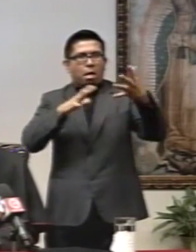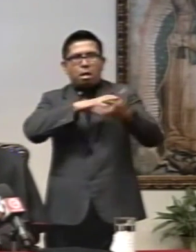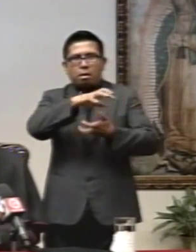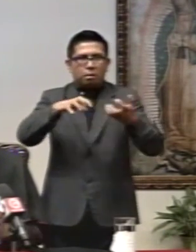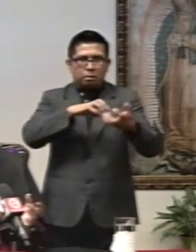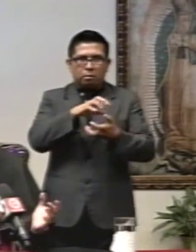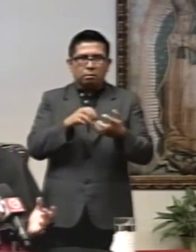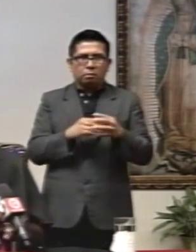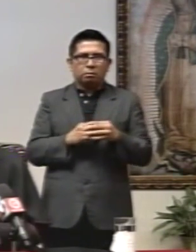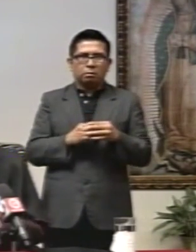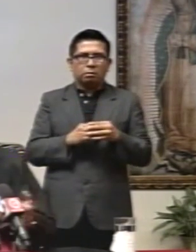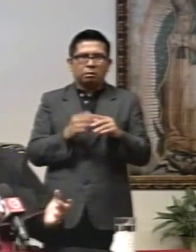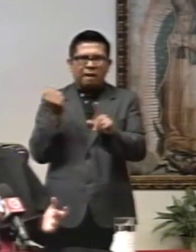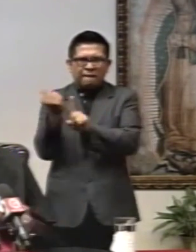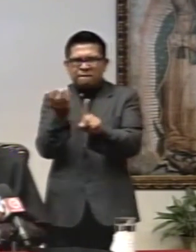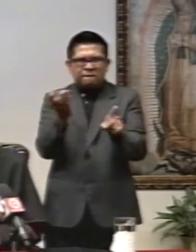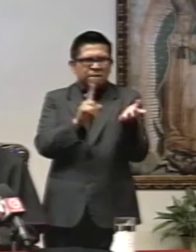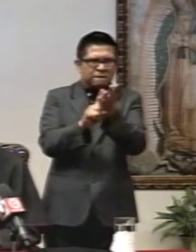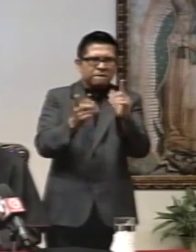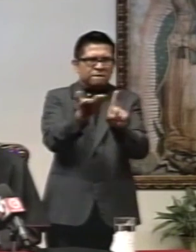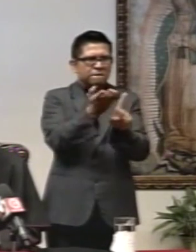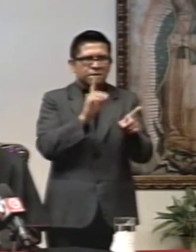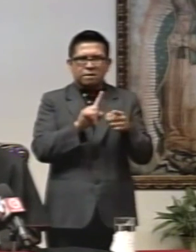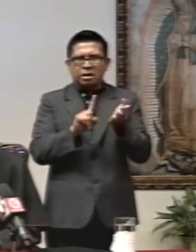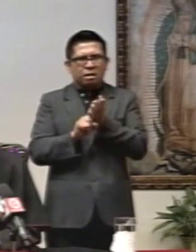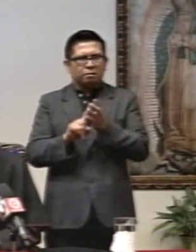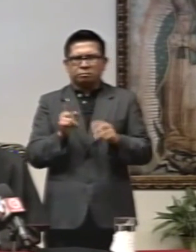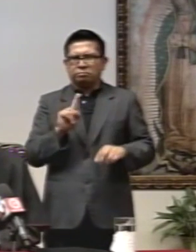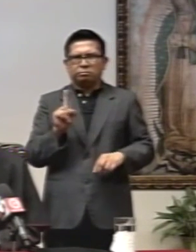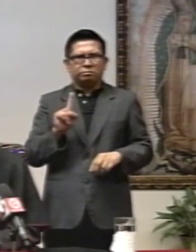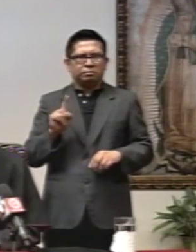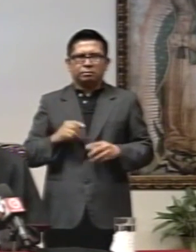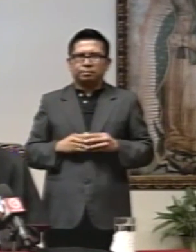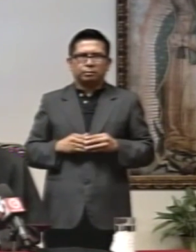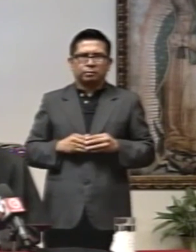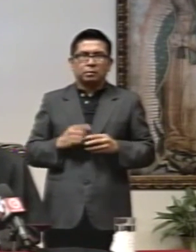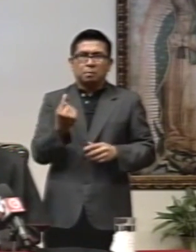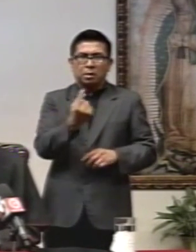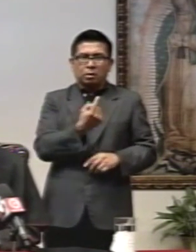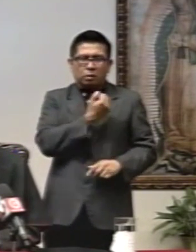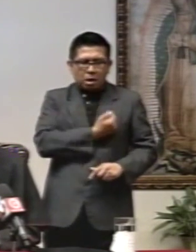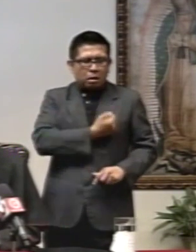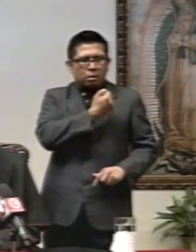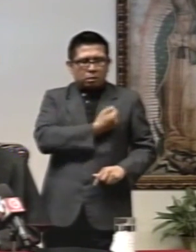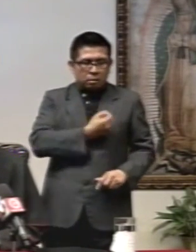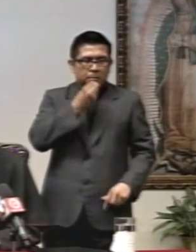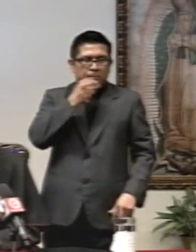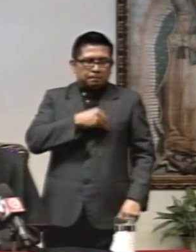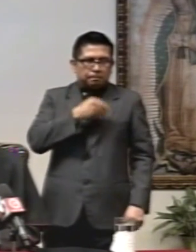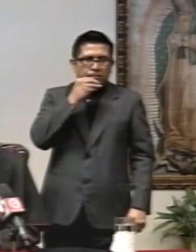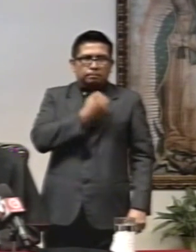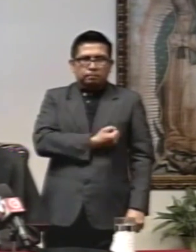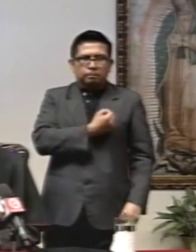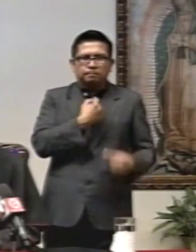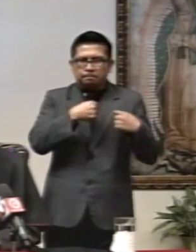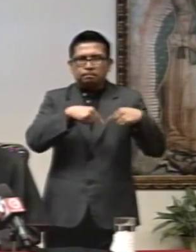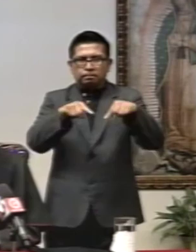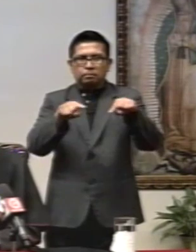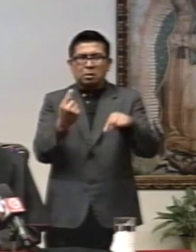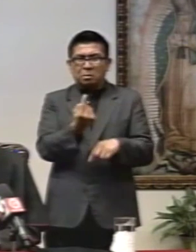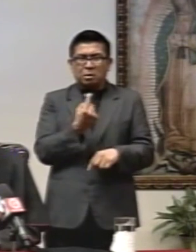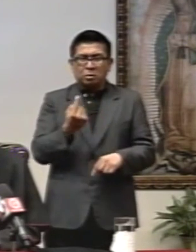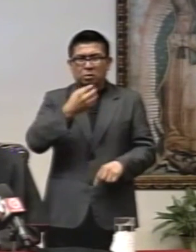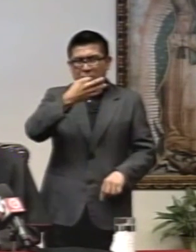una vendetta generalizada para todos los casos. No es cierto. Las víctimas han sufrido, siguen sufriendo, y son personas